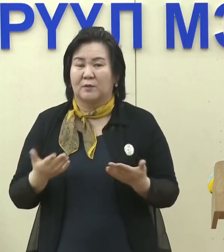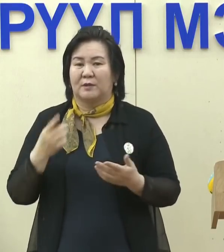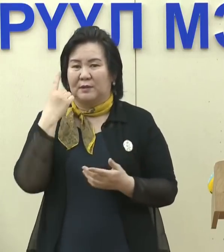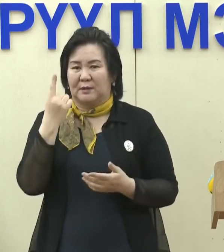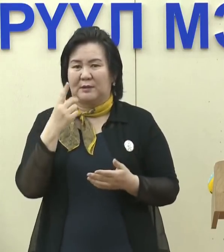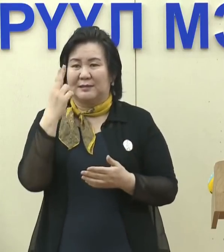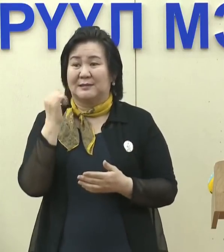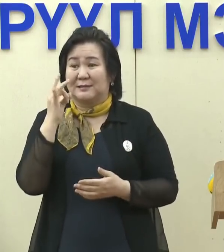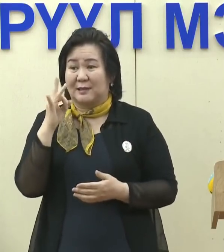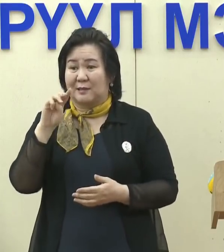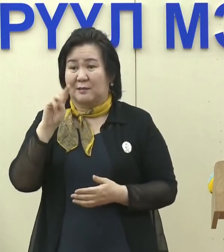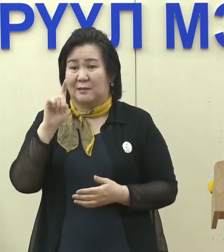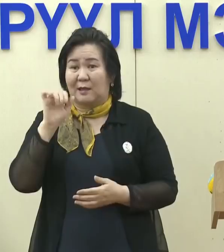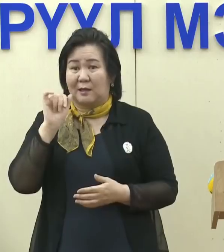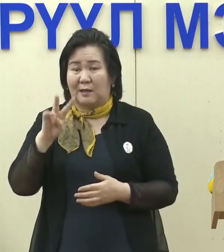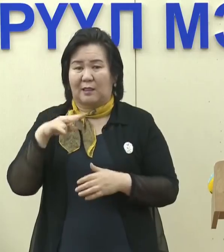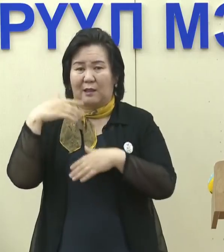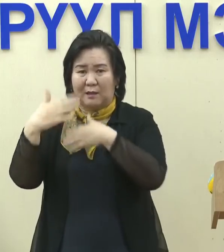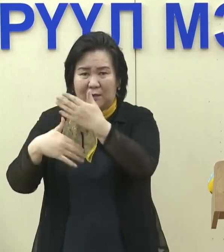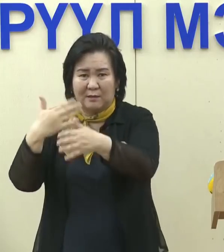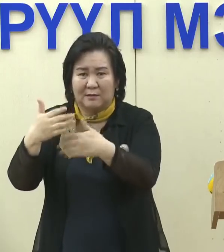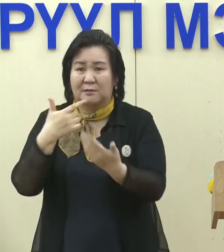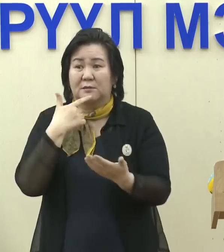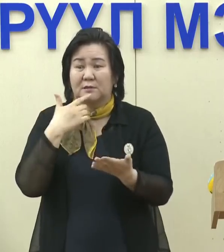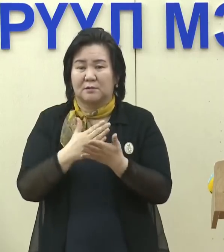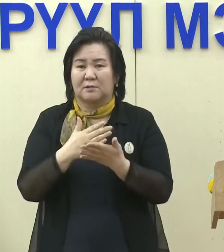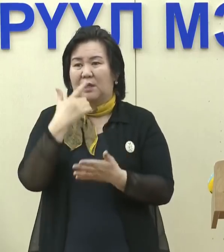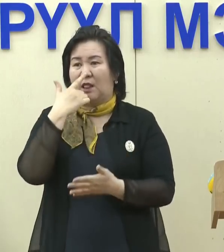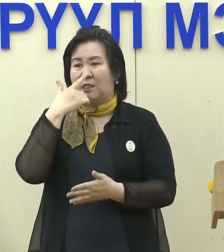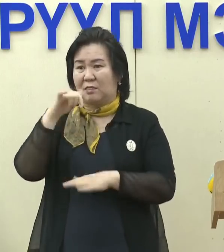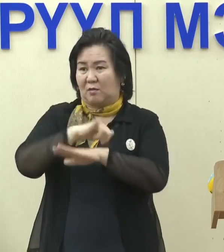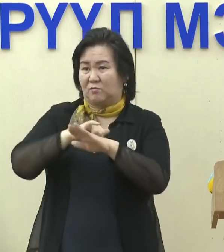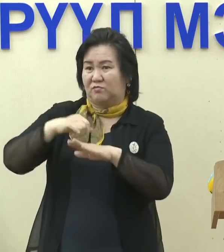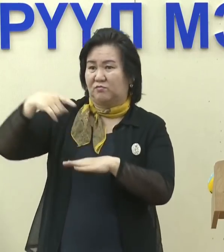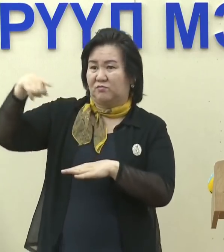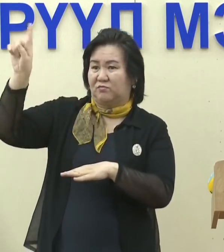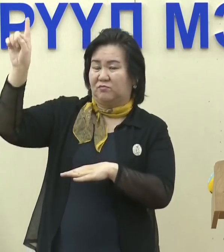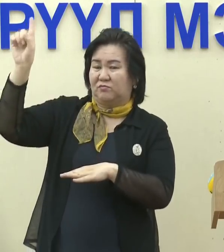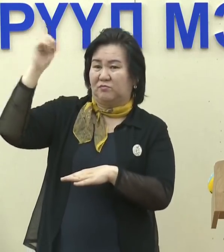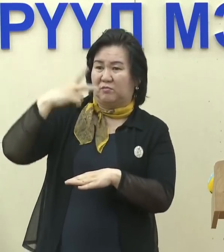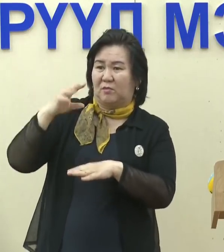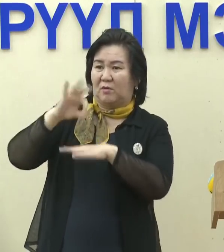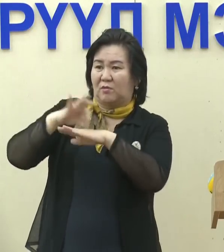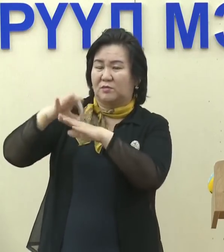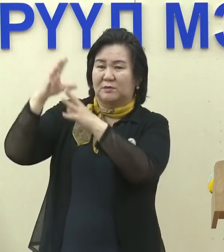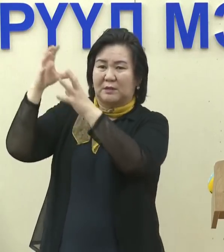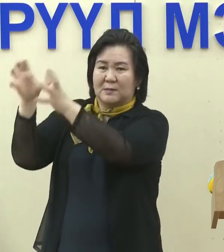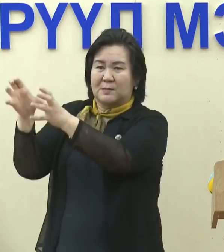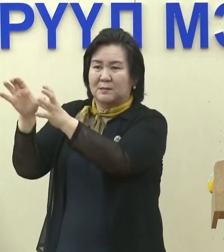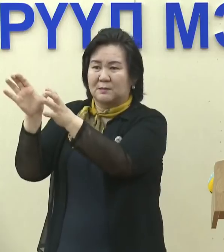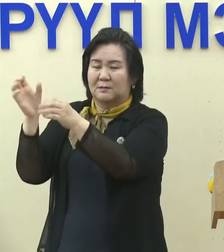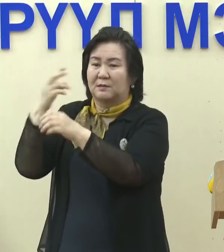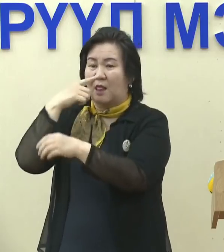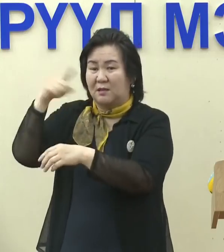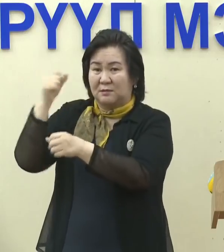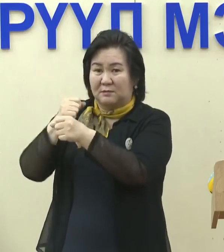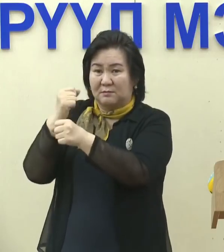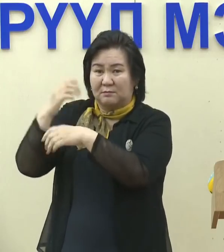цар тахлын одоо зарлагдлаа. Хоёрдугаарт нь хэдийгээр бүгд нарийнхт дардуулс өвчлөө одоо хяналтандаа авч чадсан гэж байгаа